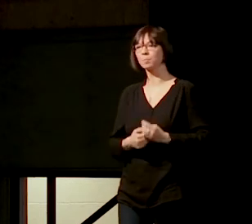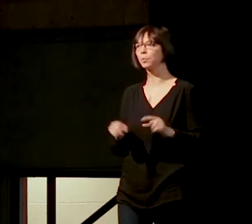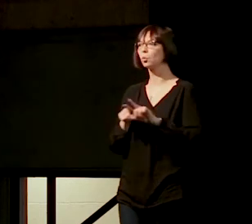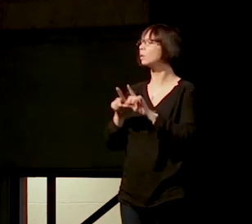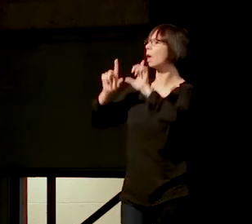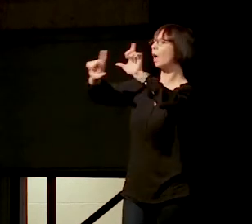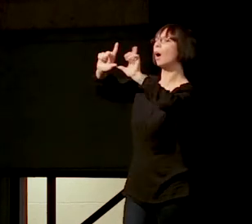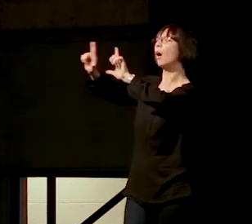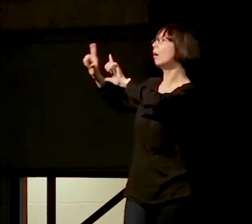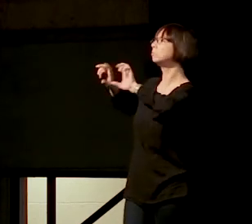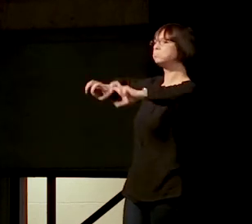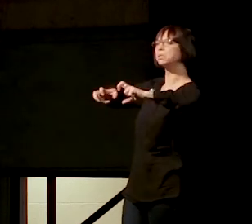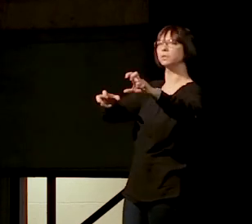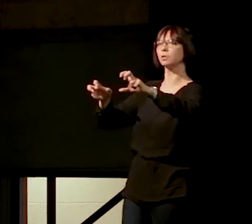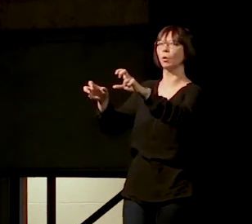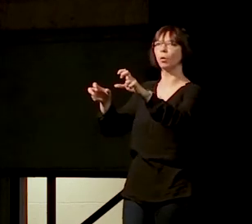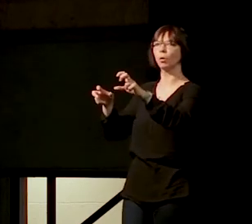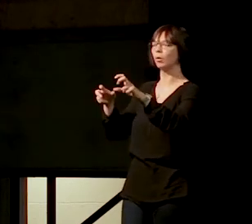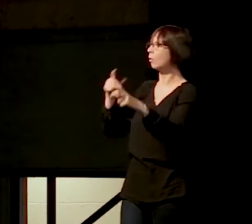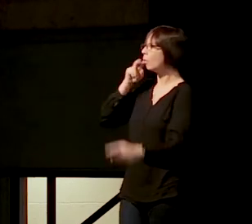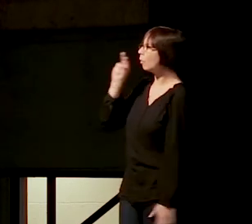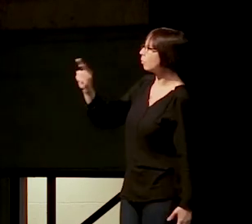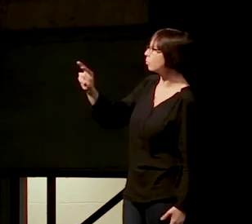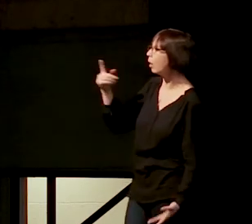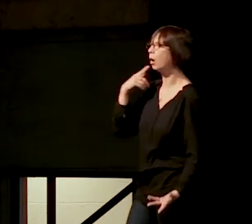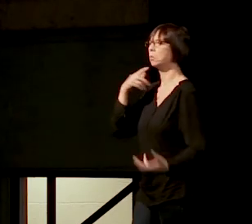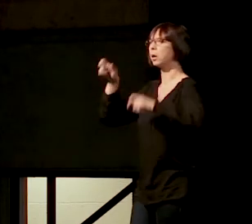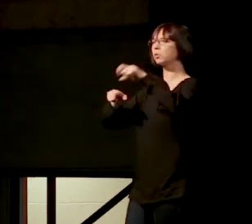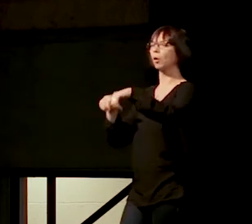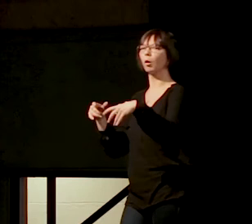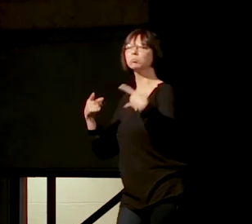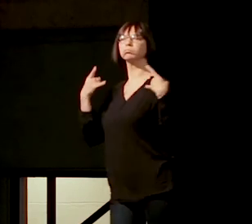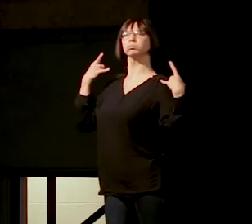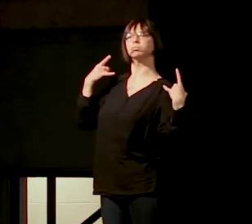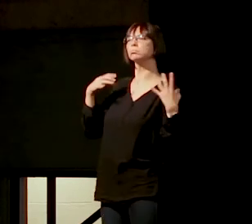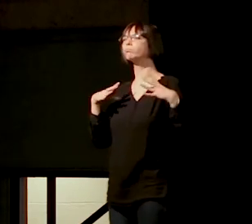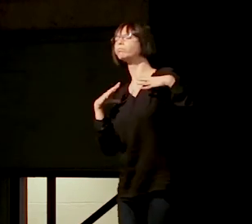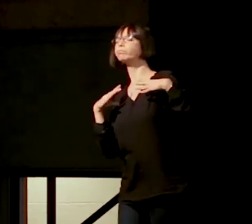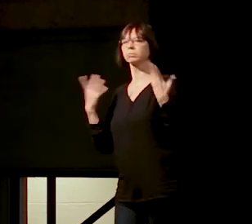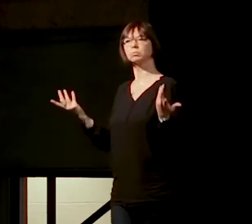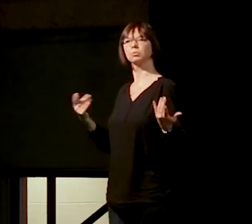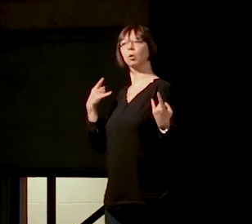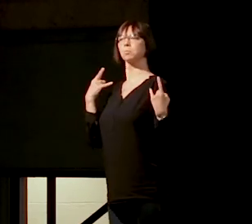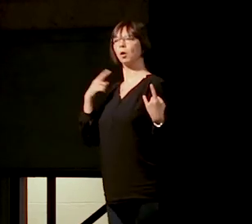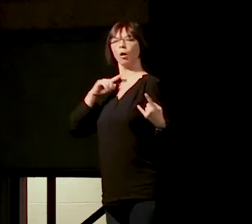écrans aujourd'hui, pour quelques-uns, on paraît, on s'offusque, on parade, et avec cynisme,